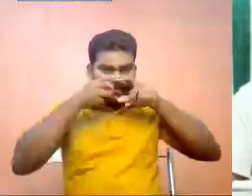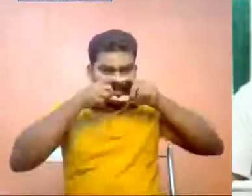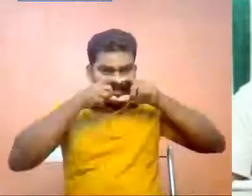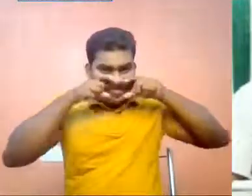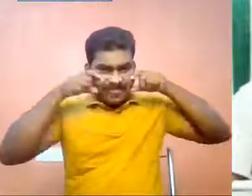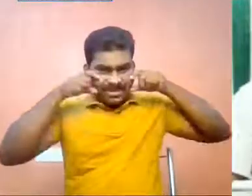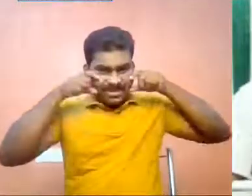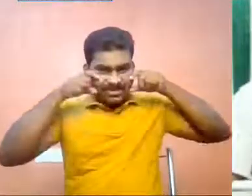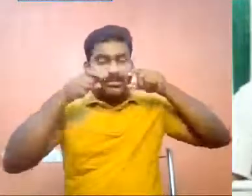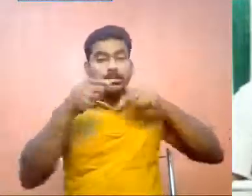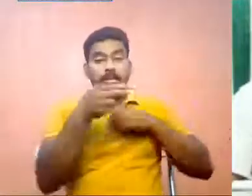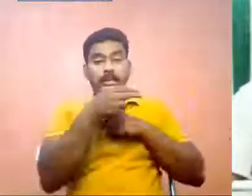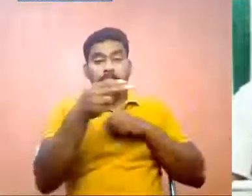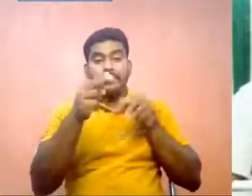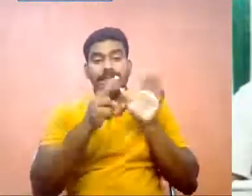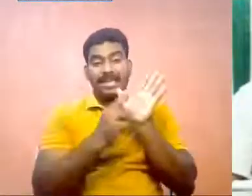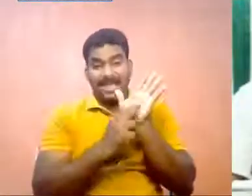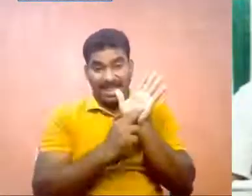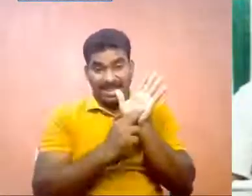നമുക്ക്